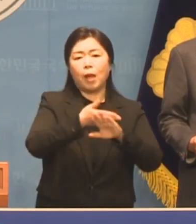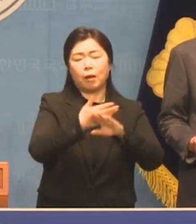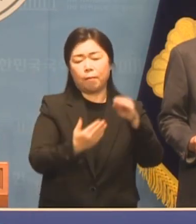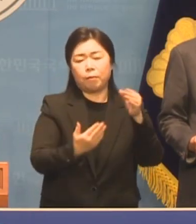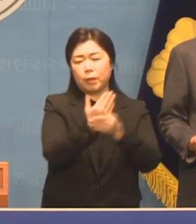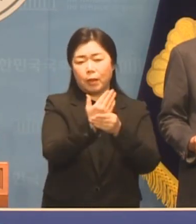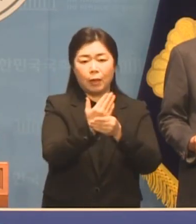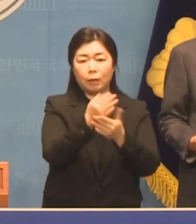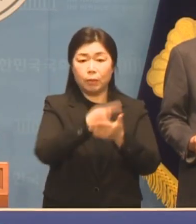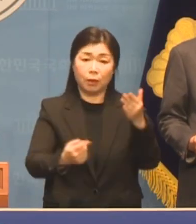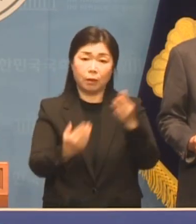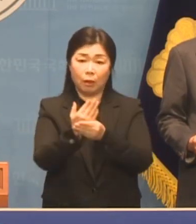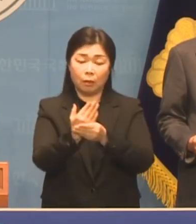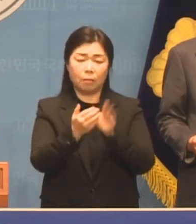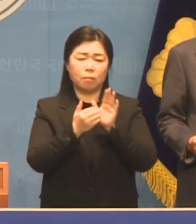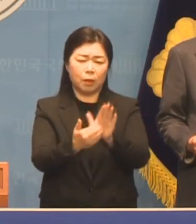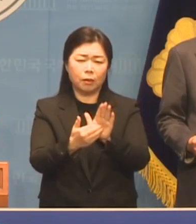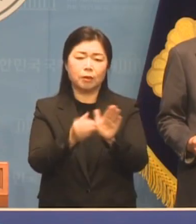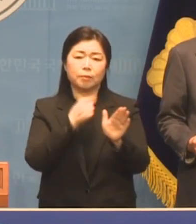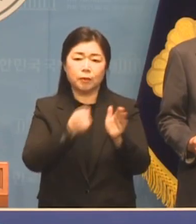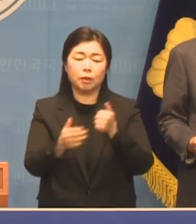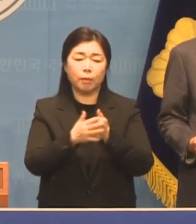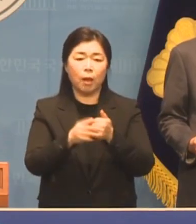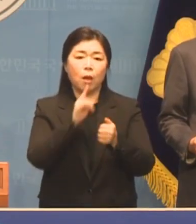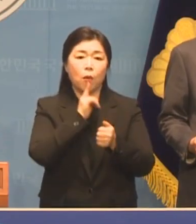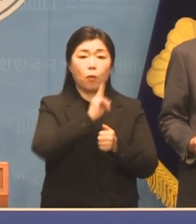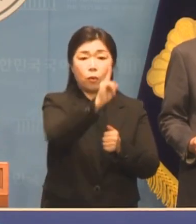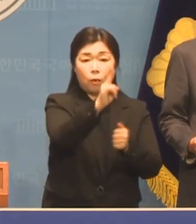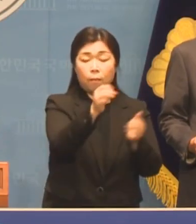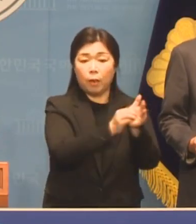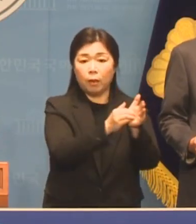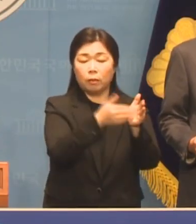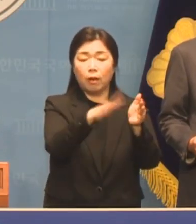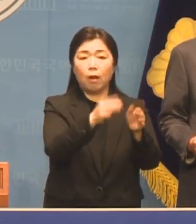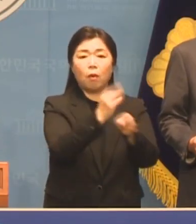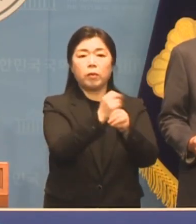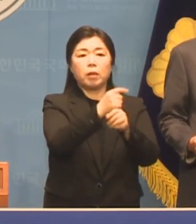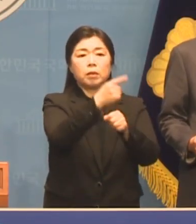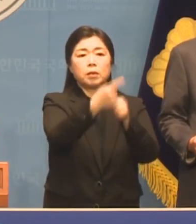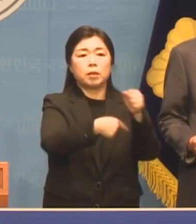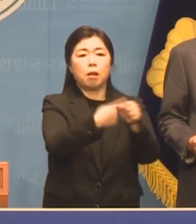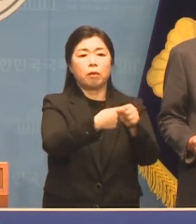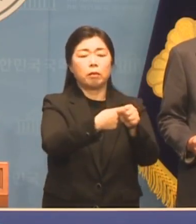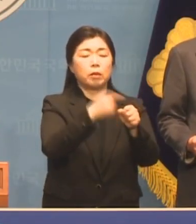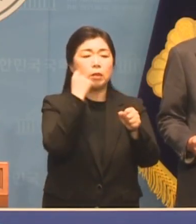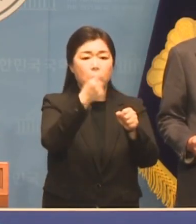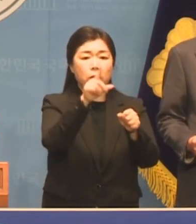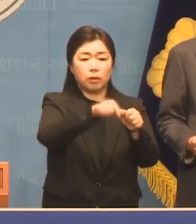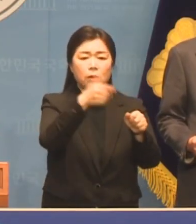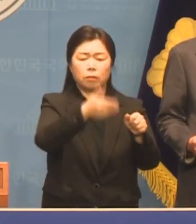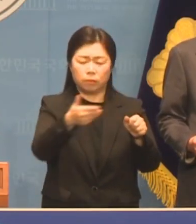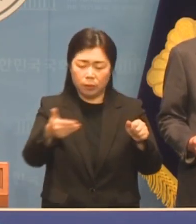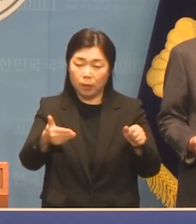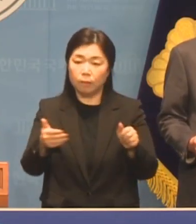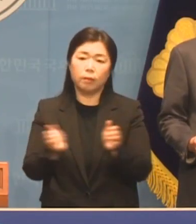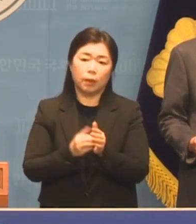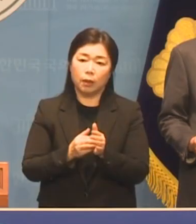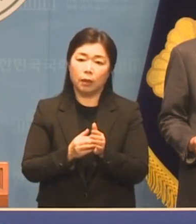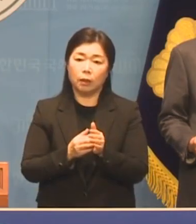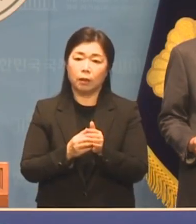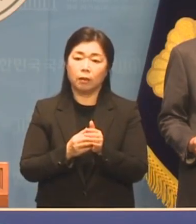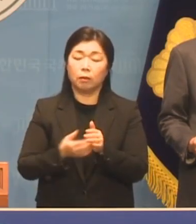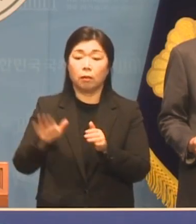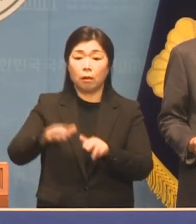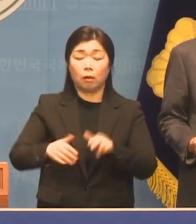막기 위해 고소한 지 약 2년 1개월이 지났습니다. 하지만 사건은